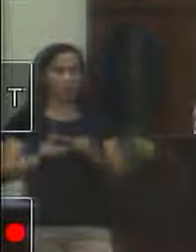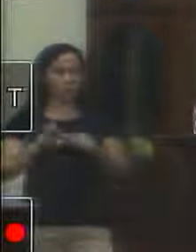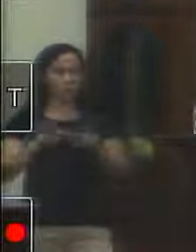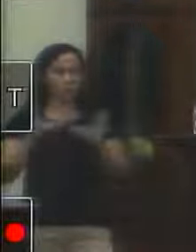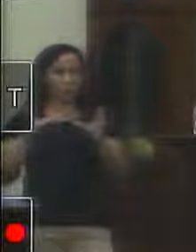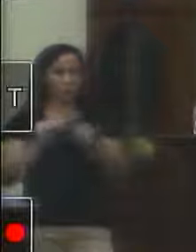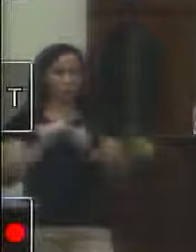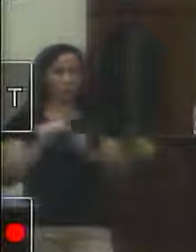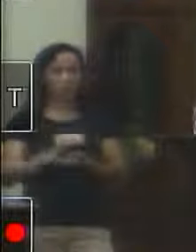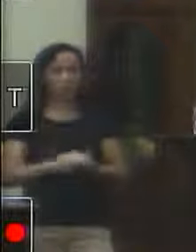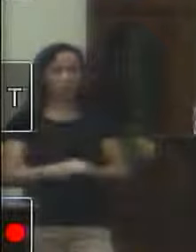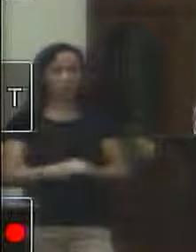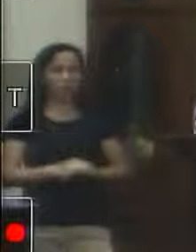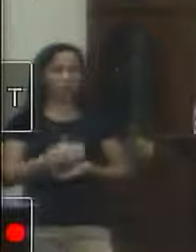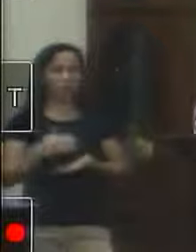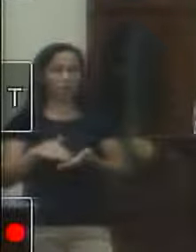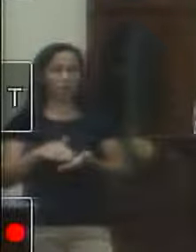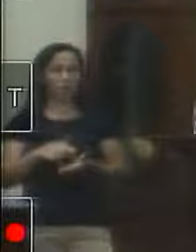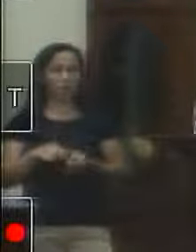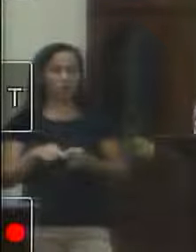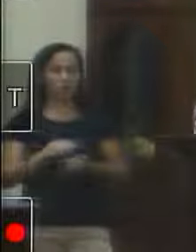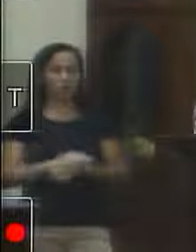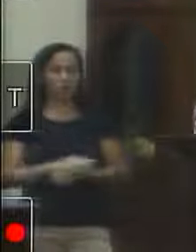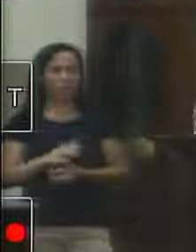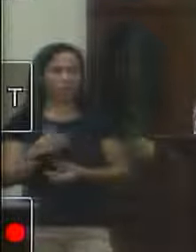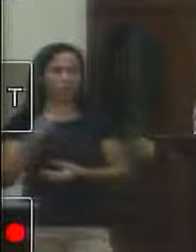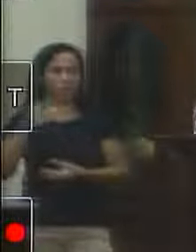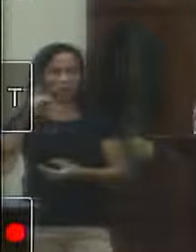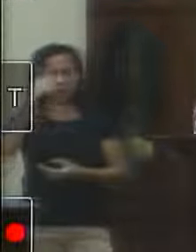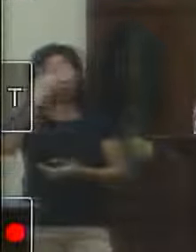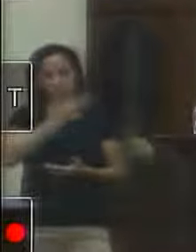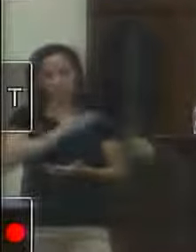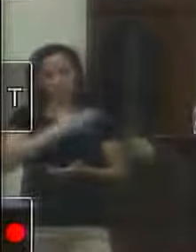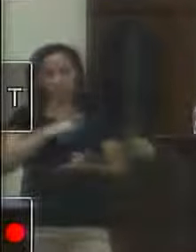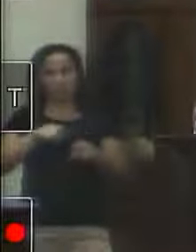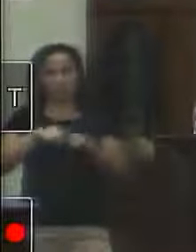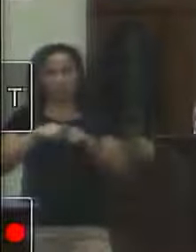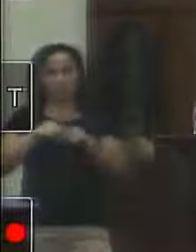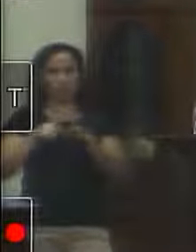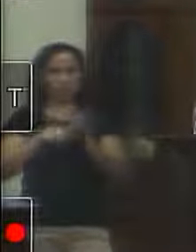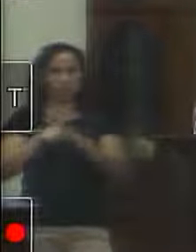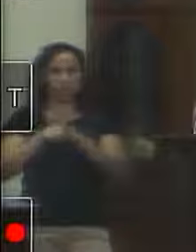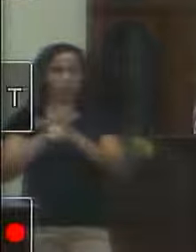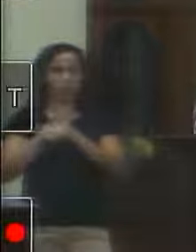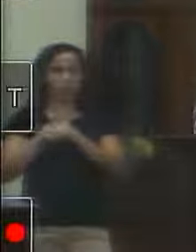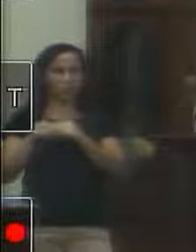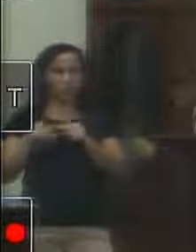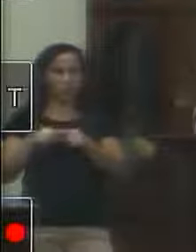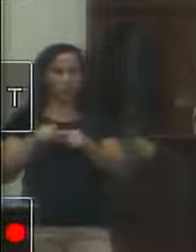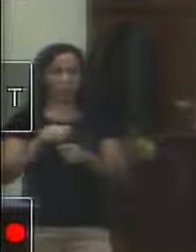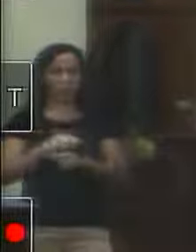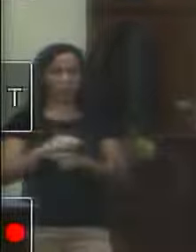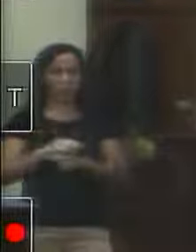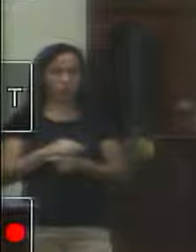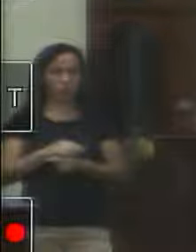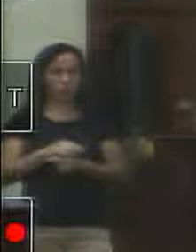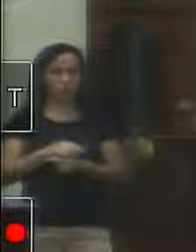otimizar o tempo, secretária, porque provavelmente os colegas vão querer fazer, e eu ainda tenho um pouco de